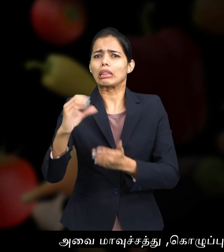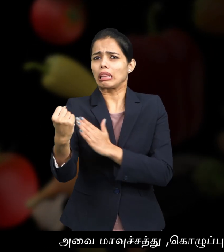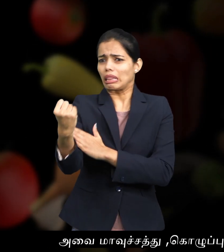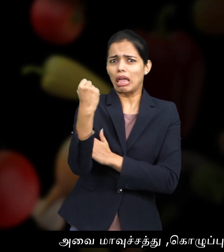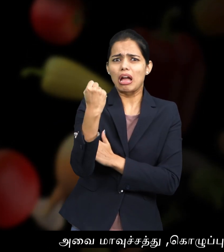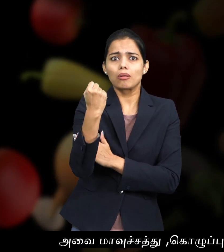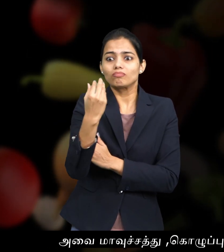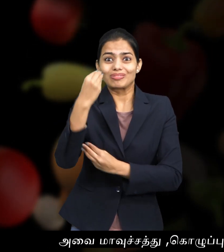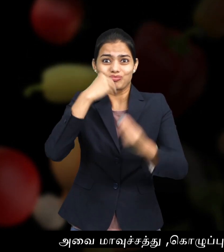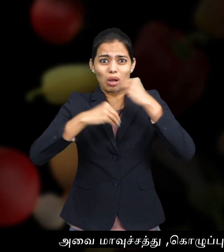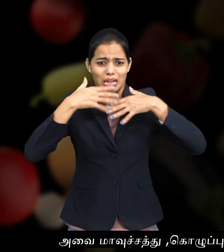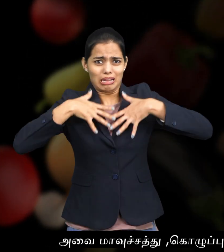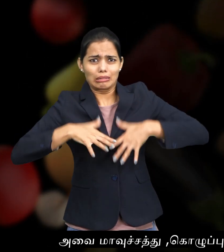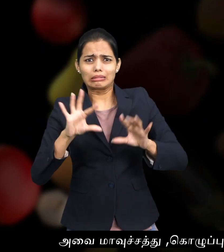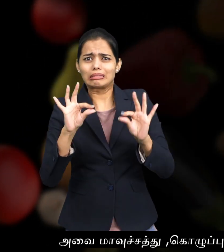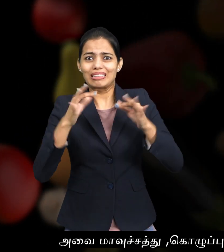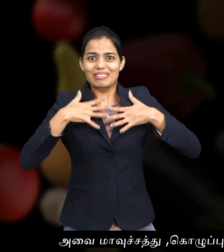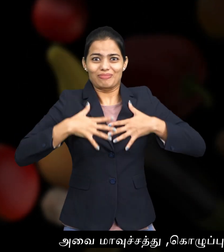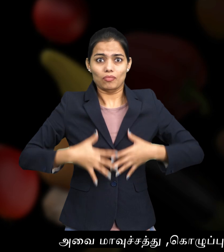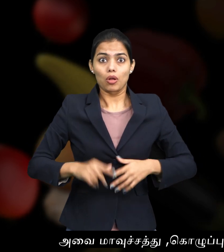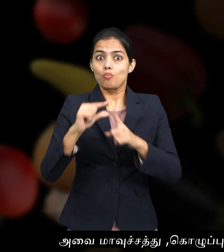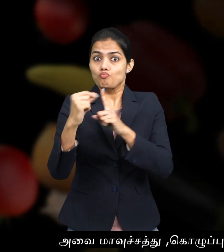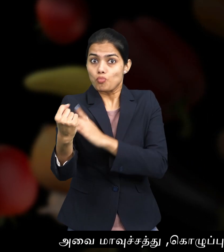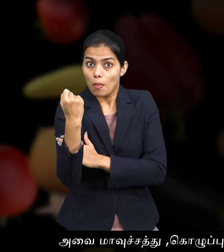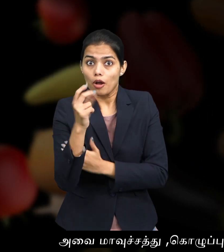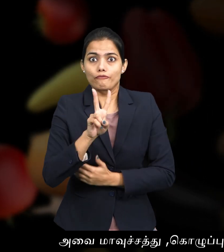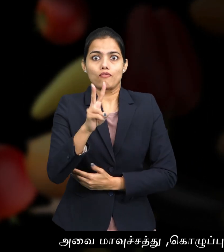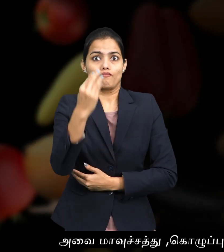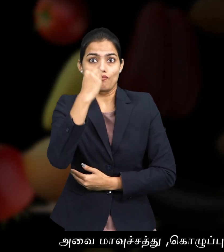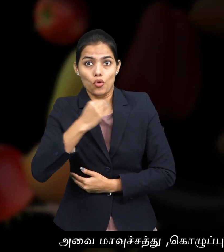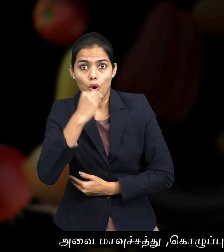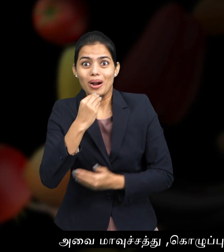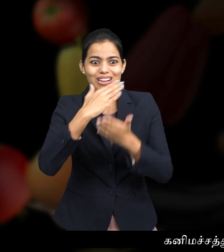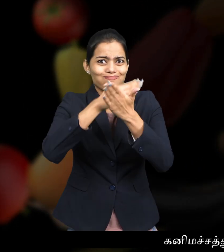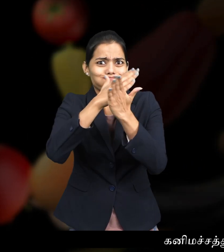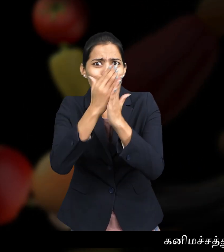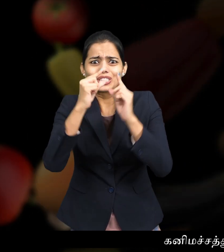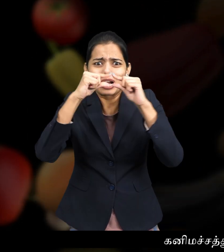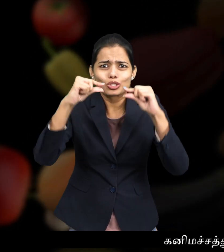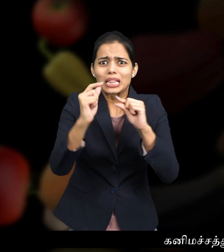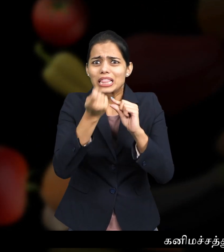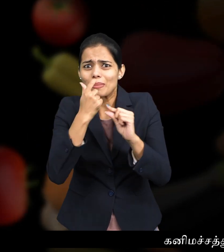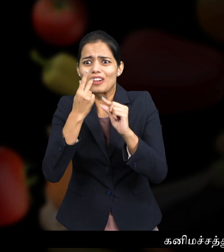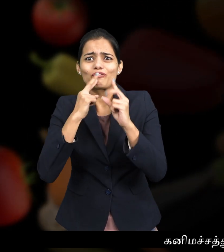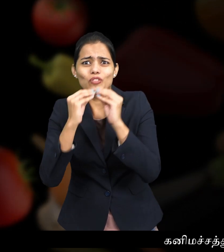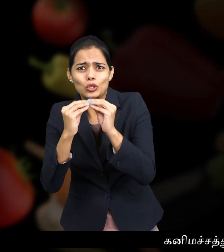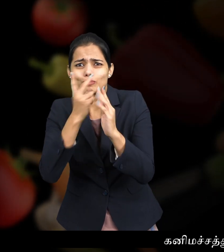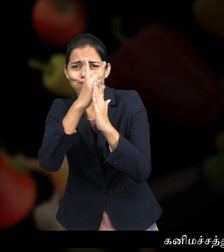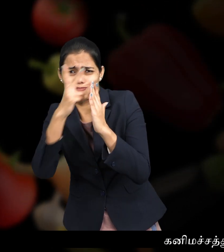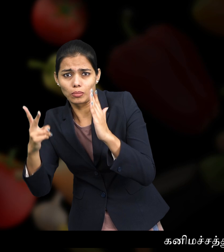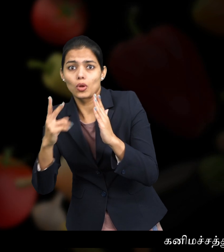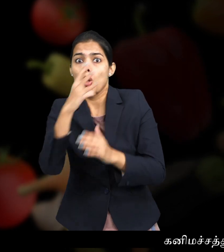அவை மாவுச்சத்து, கொழுப்புச்சத்து, புரதங்கள், உயிர்ச்சத்துக்கள், கனிமச்சத்துக்கள் மற்றும்